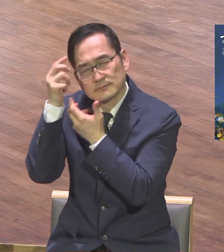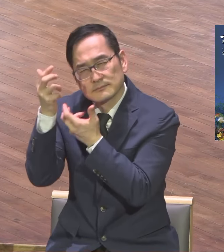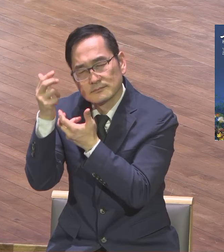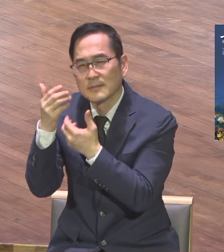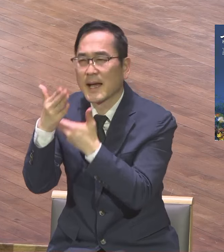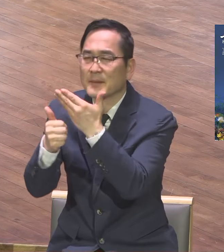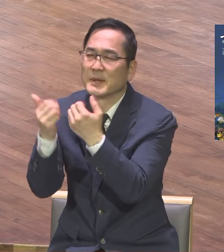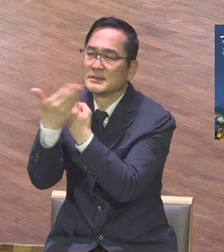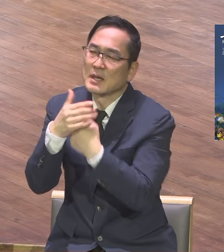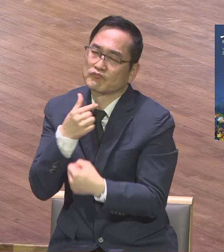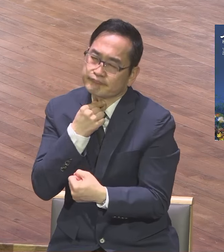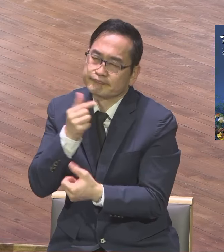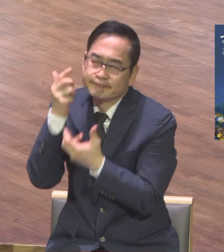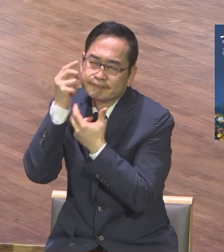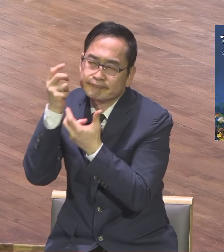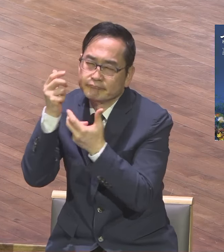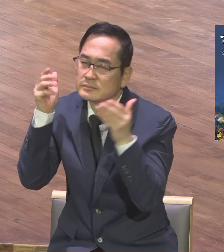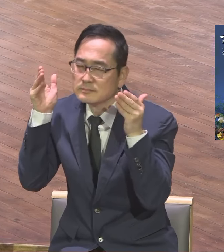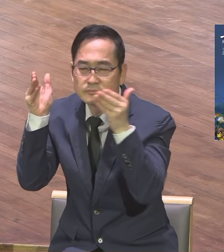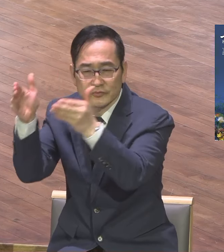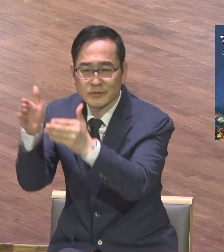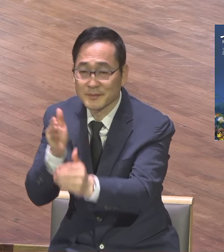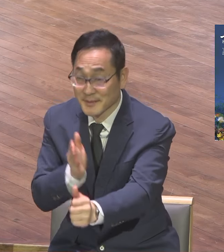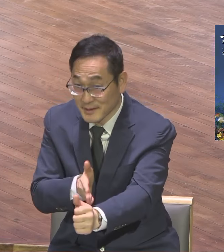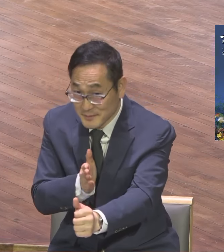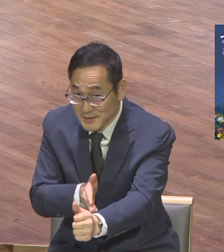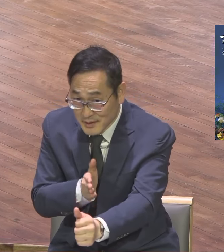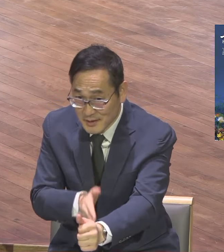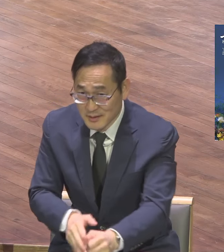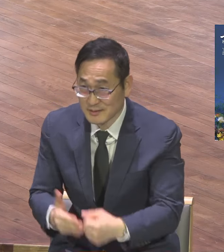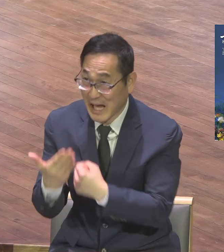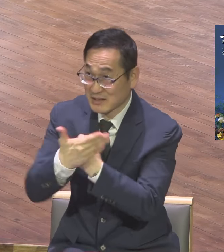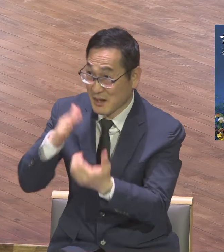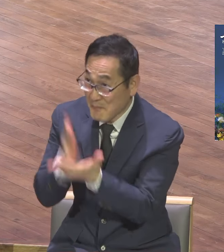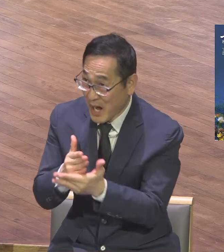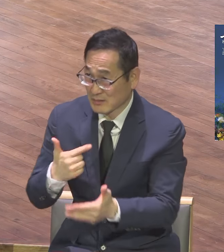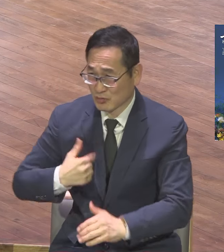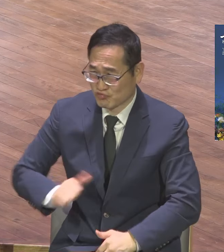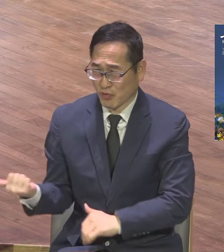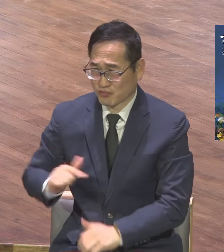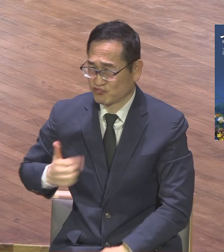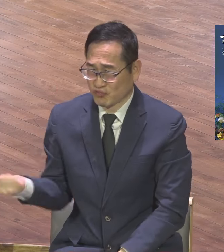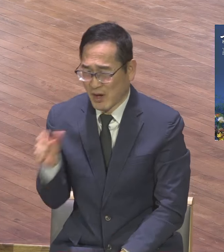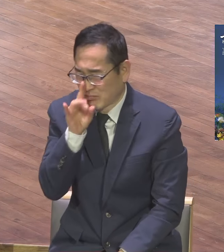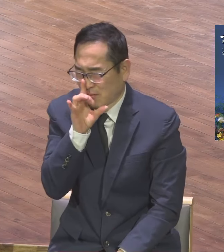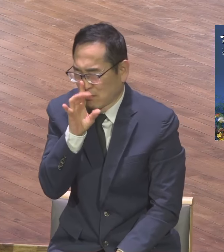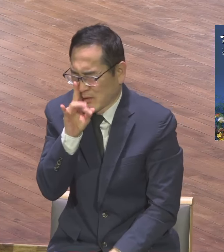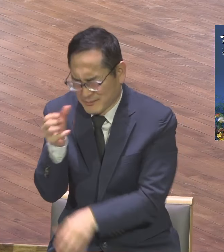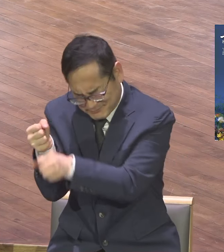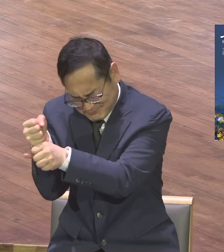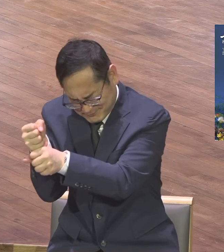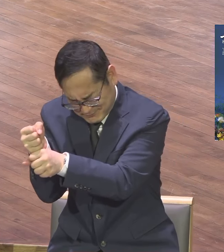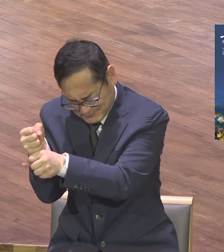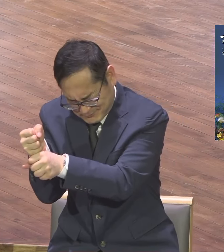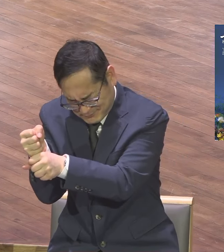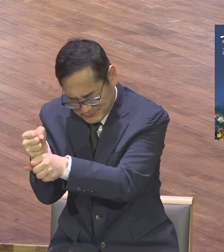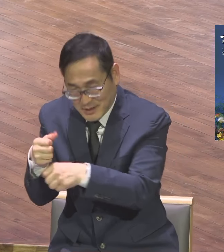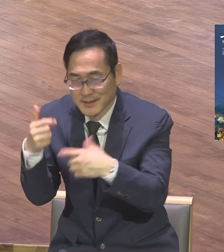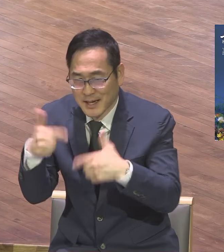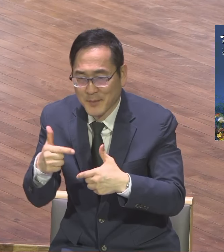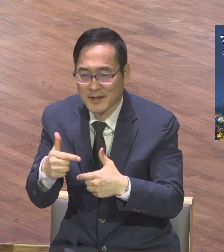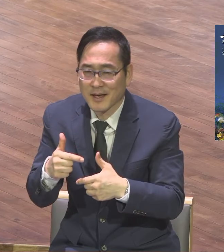적극적으로 1차적으로 집중하시기 바랍니다. 내가 은혜 안 받아 나 죽어. 은혜 받아야 돼. 그래서 그 은혜의 권능을 힘입어서